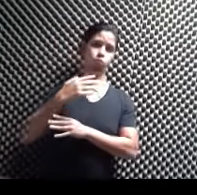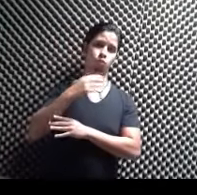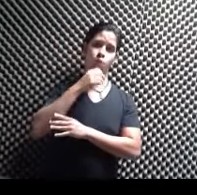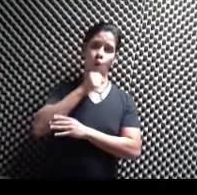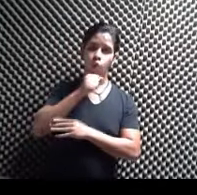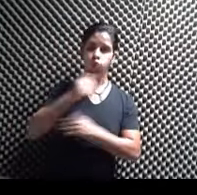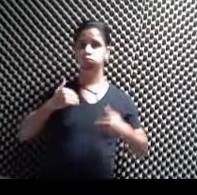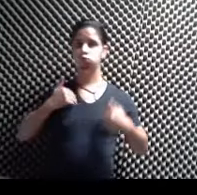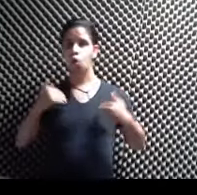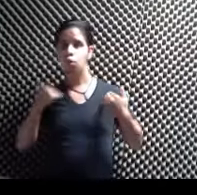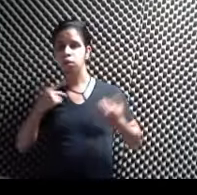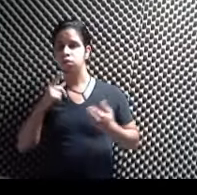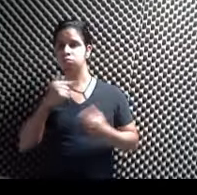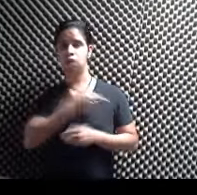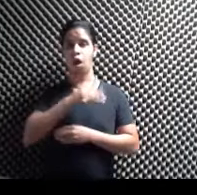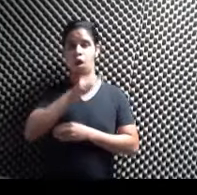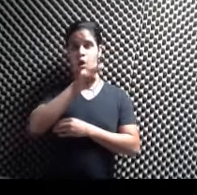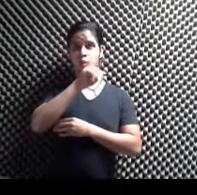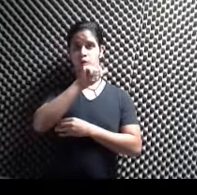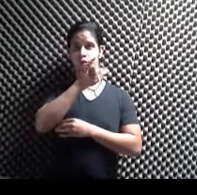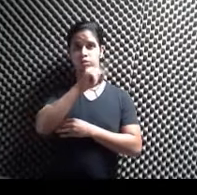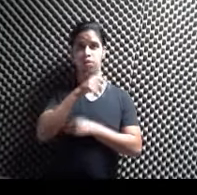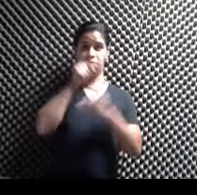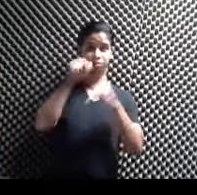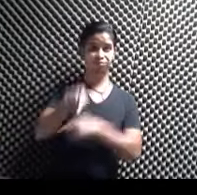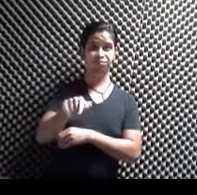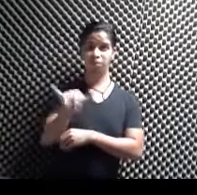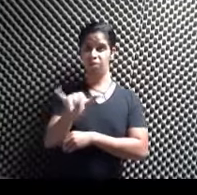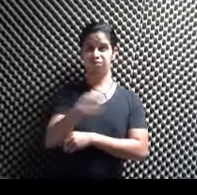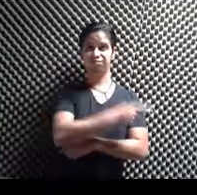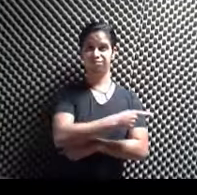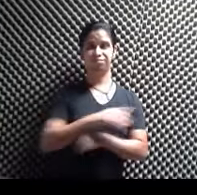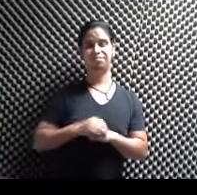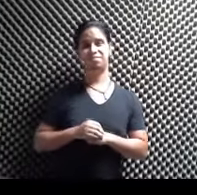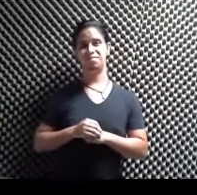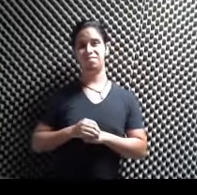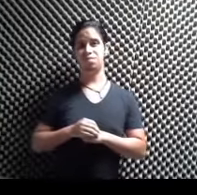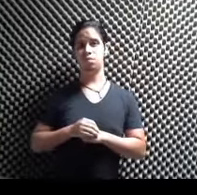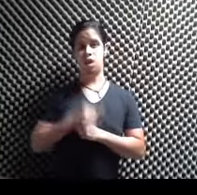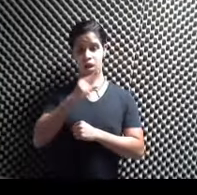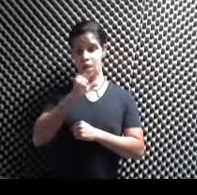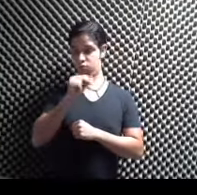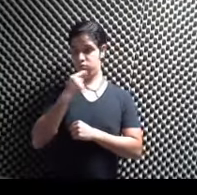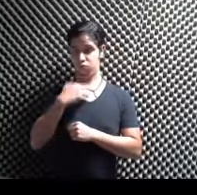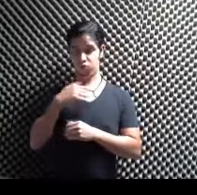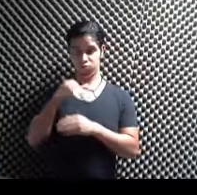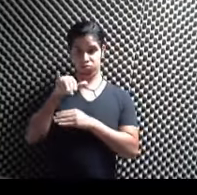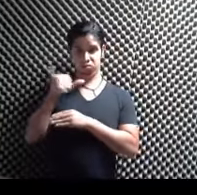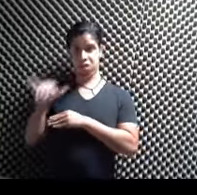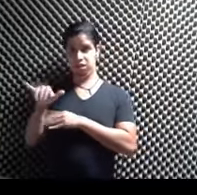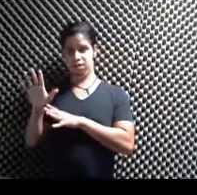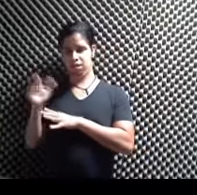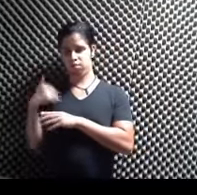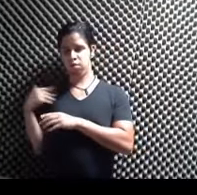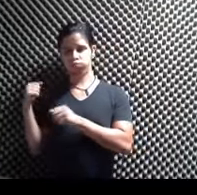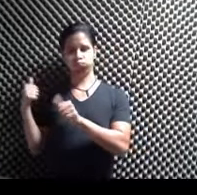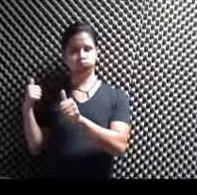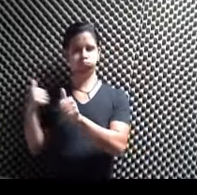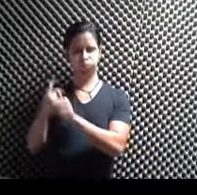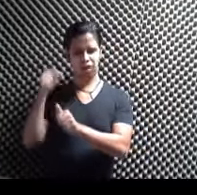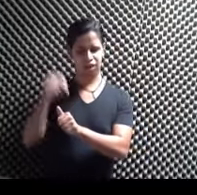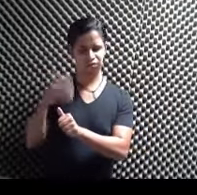Ah, había de todo. Hasta Modesto estaba allí. Y por supuesto... Modesto nunca se queda muy atrás. Ah, no, pero te vamos a explicar por qué Modesto estaba